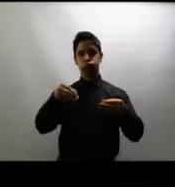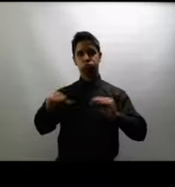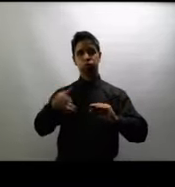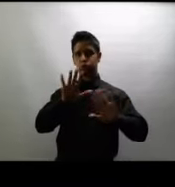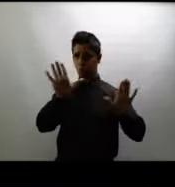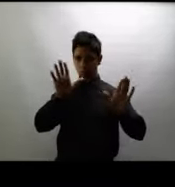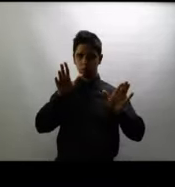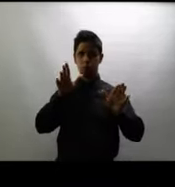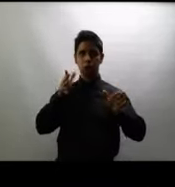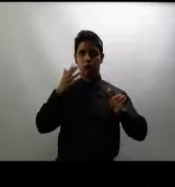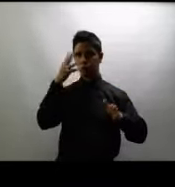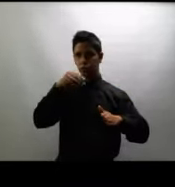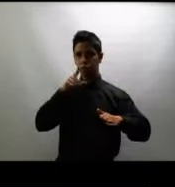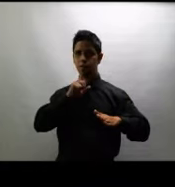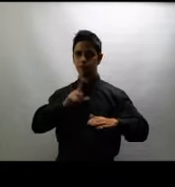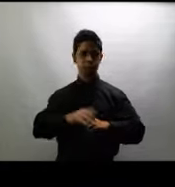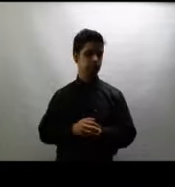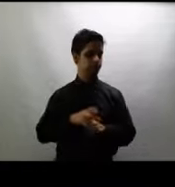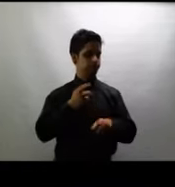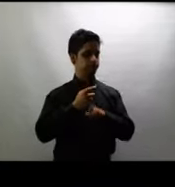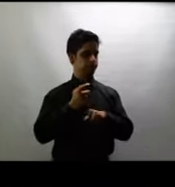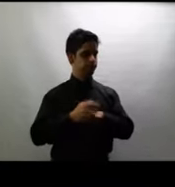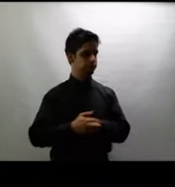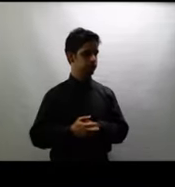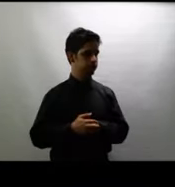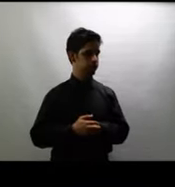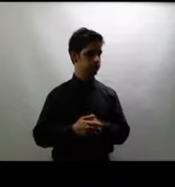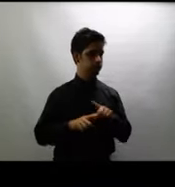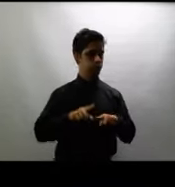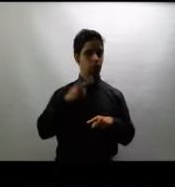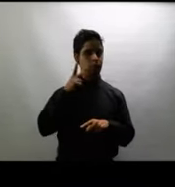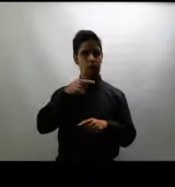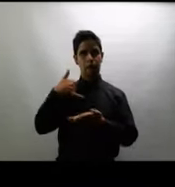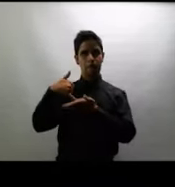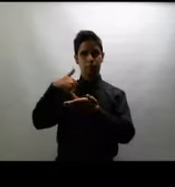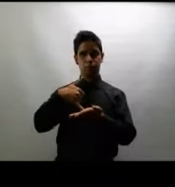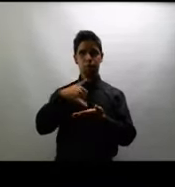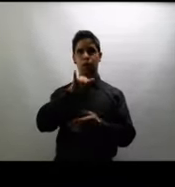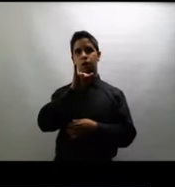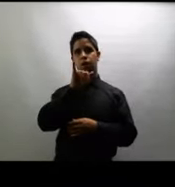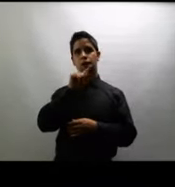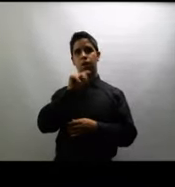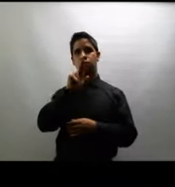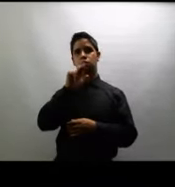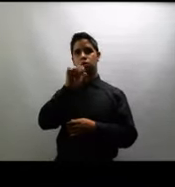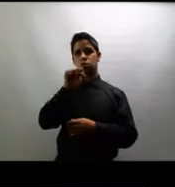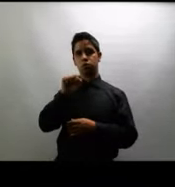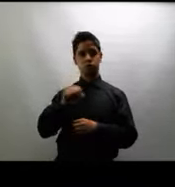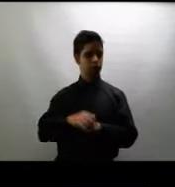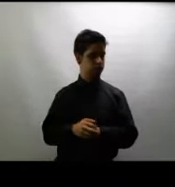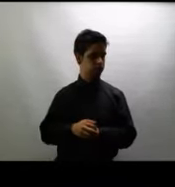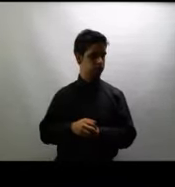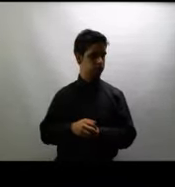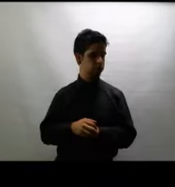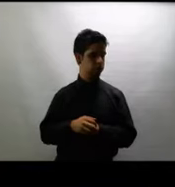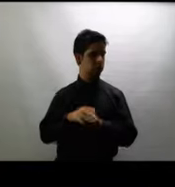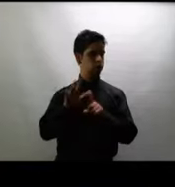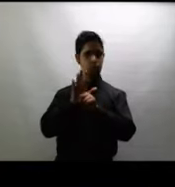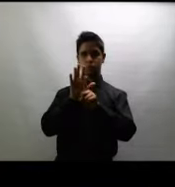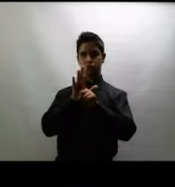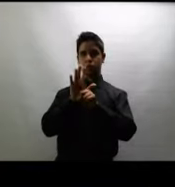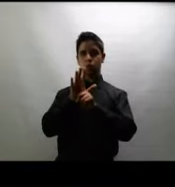Aquí incluso lo tengo aquí, no, mira este premio que nos otorgó iTunes. Ajá, entre los top 100